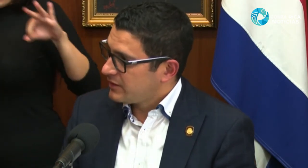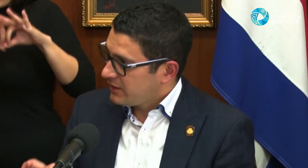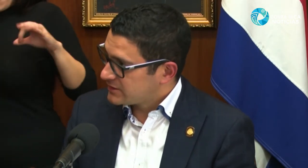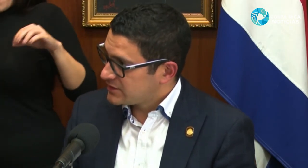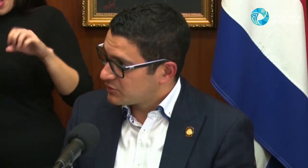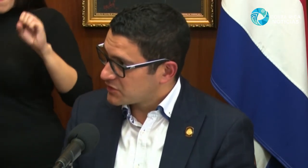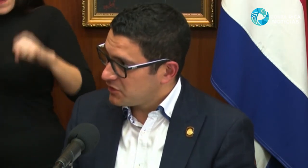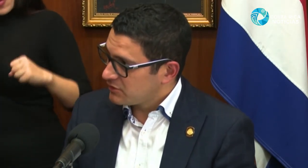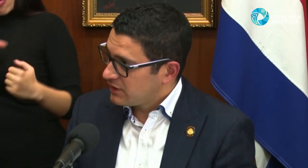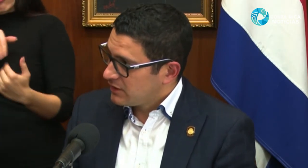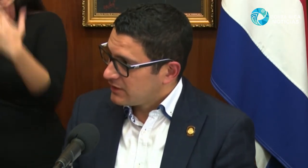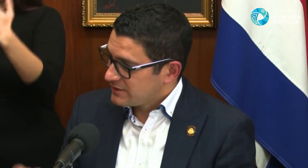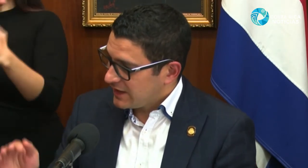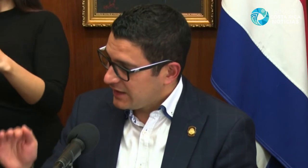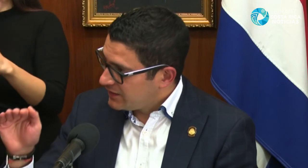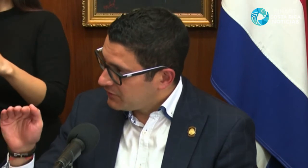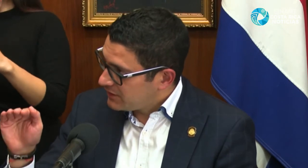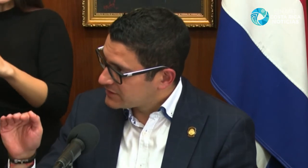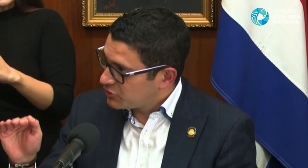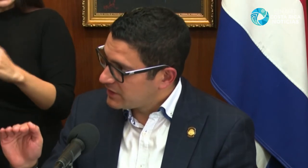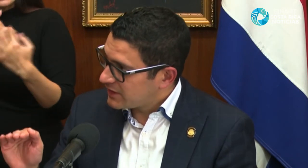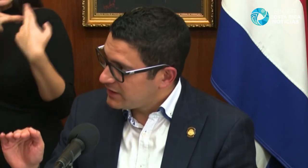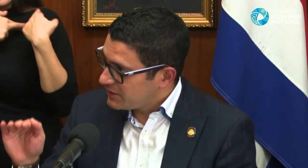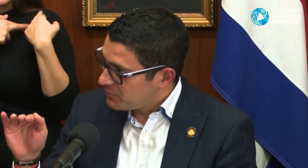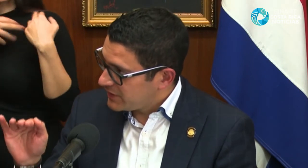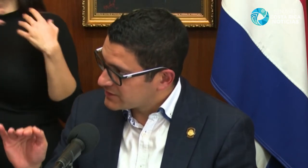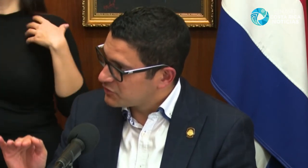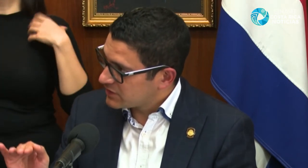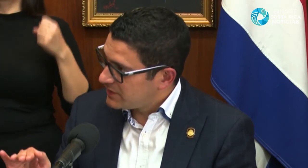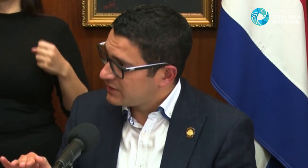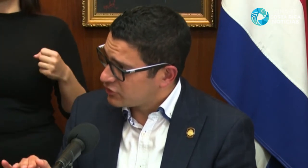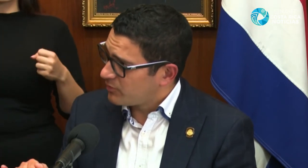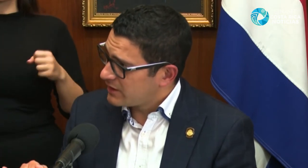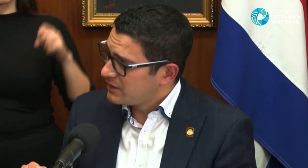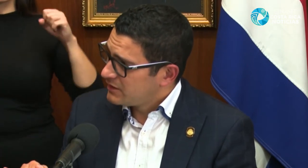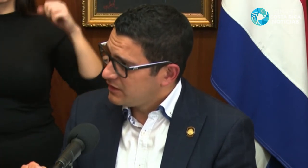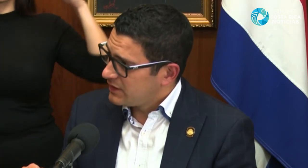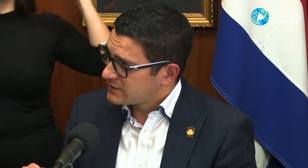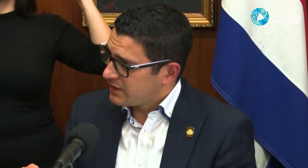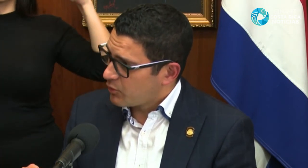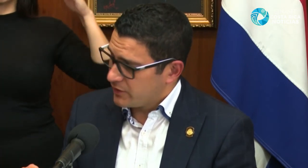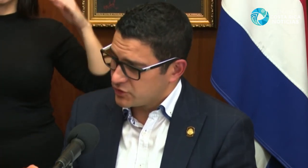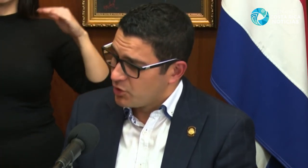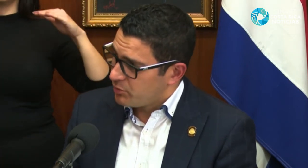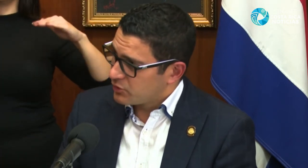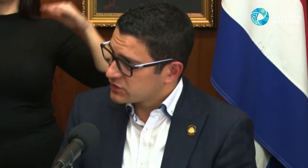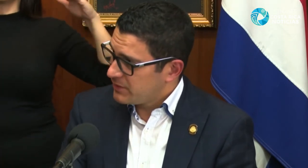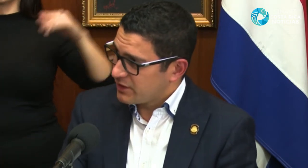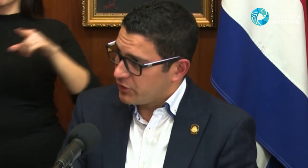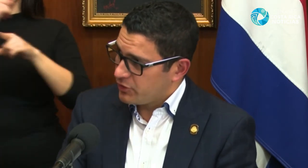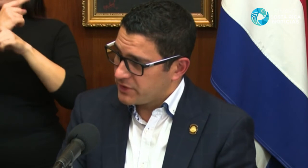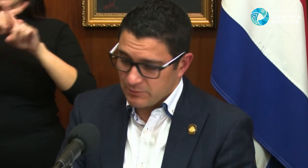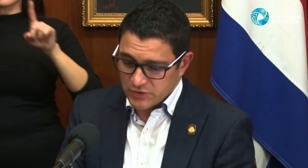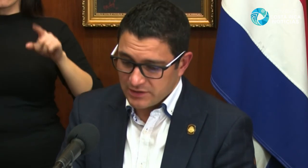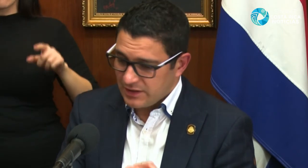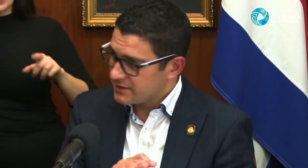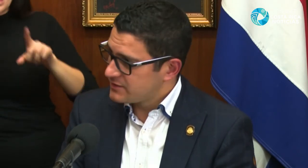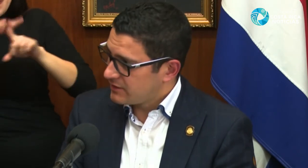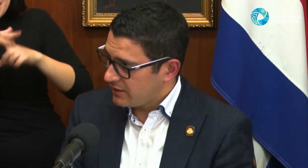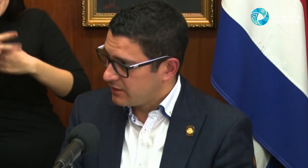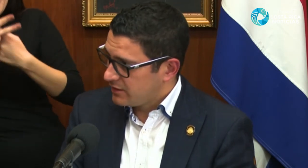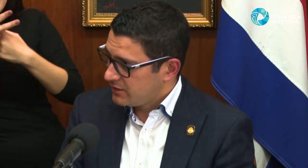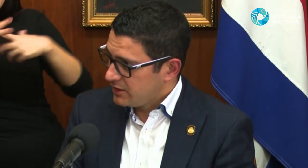abordar esta situación, ya el nivel de salud mental empieza justamente a retomar niveles adecuados. Pero justamente cuando empezamos a